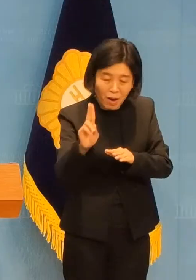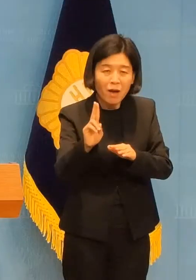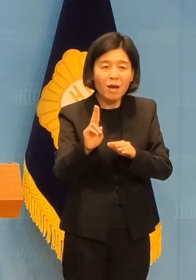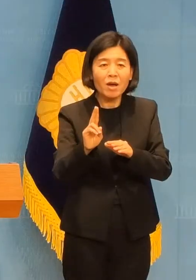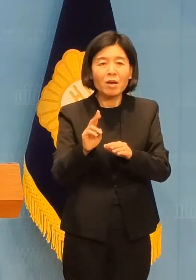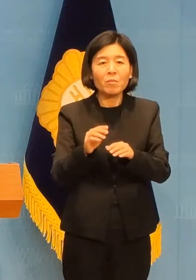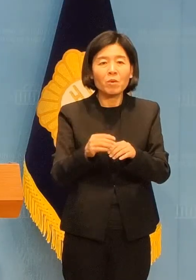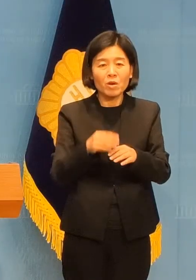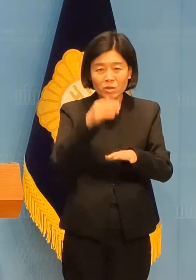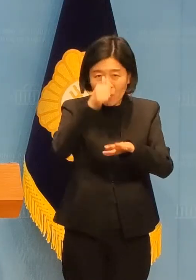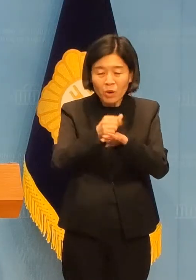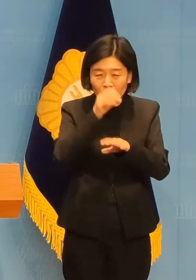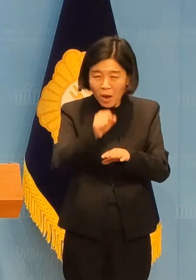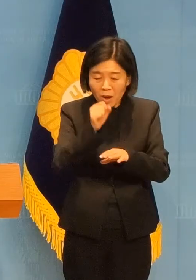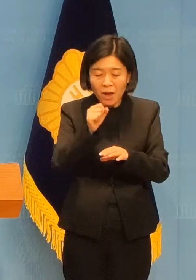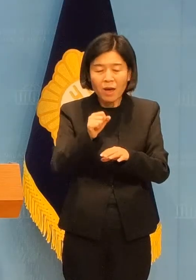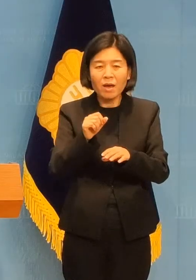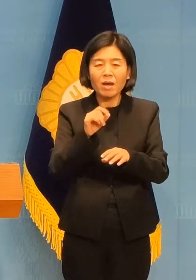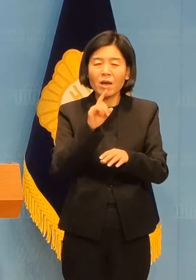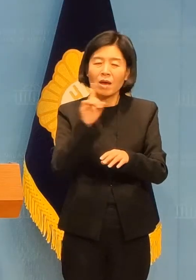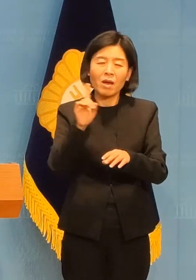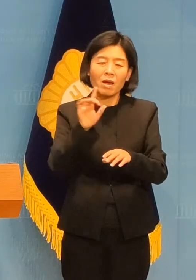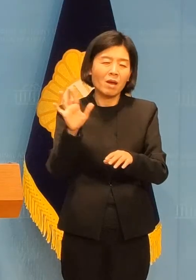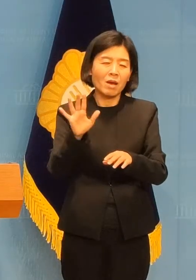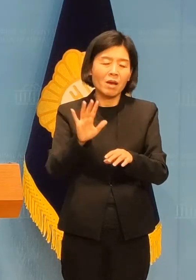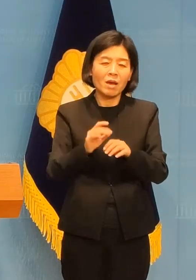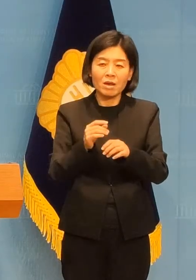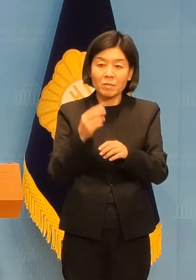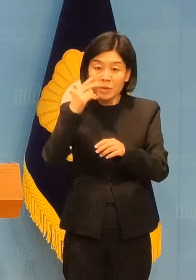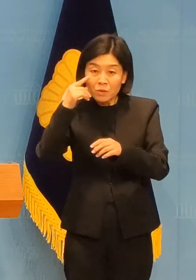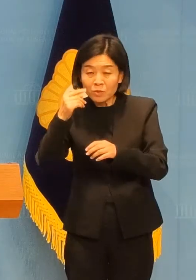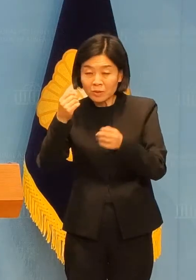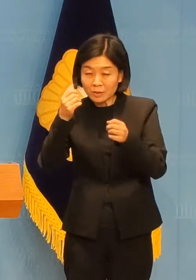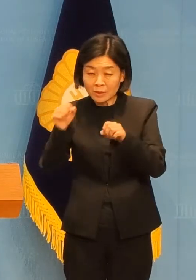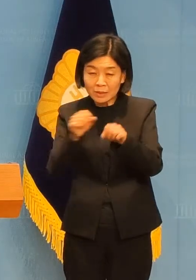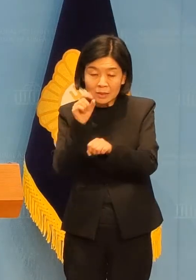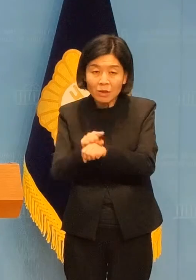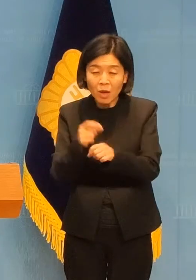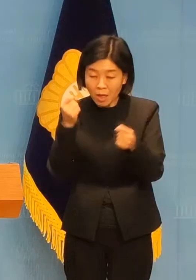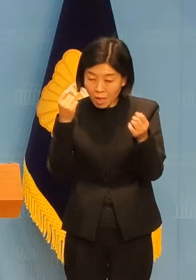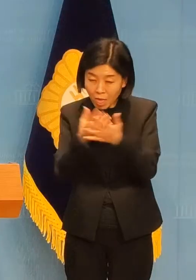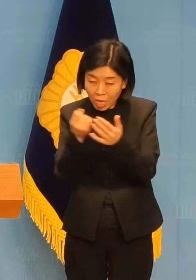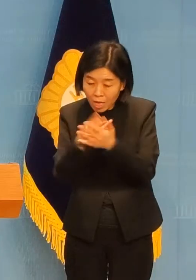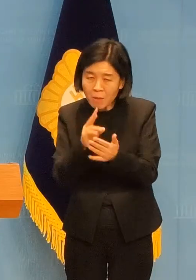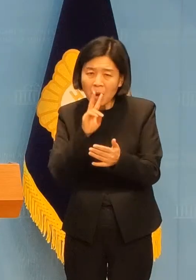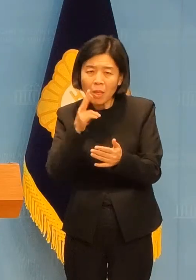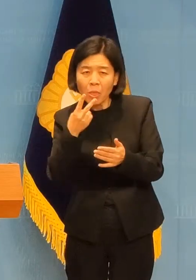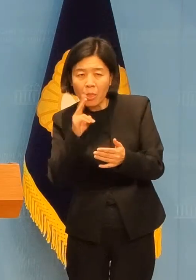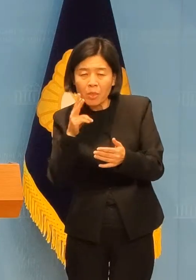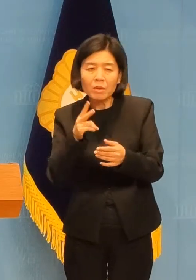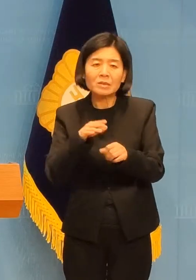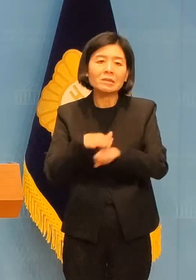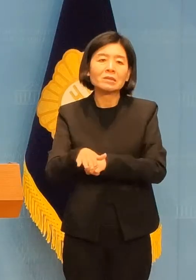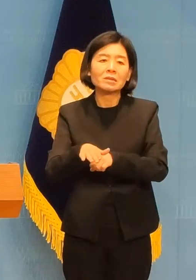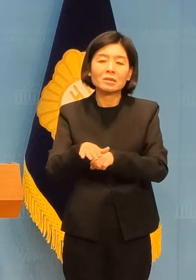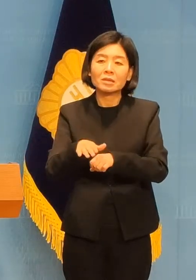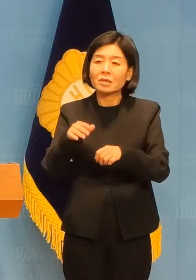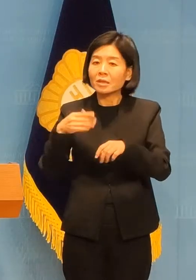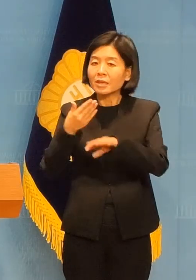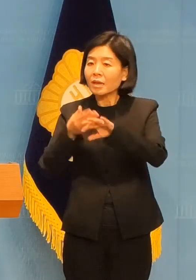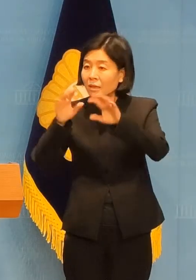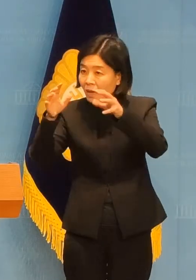아닙니다. 트럼프 특유의 말바꾸기, 호주 오커스 사례를 보더라도 미국의 약속을 신뢰할 근거는